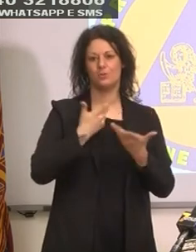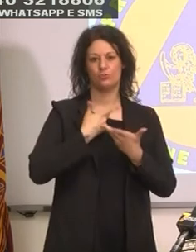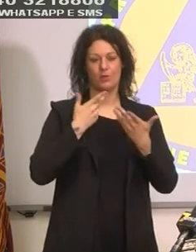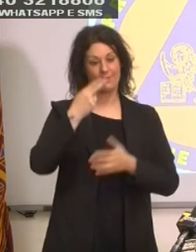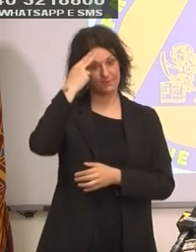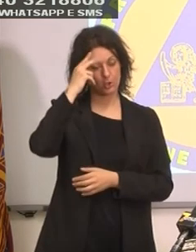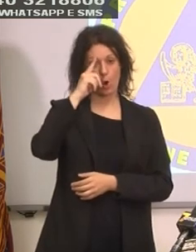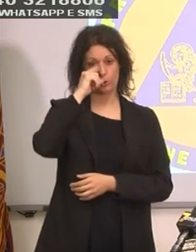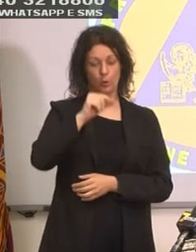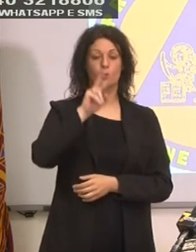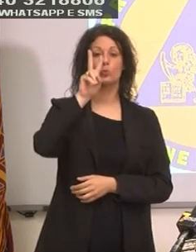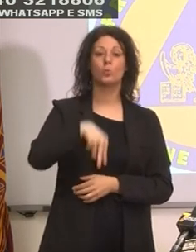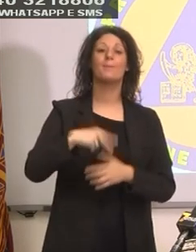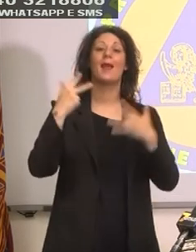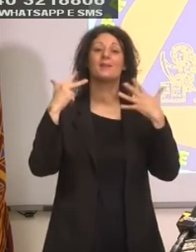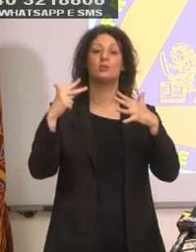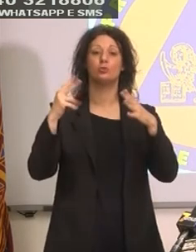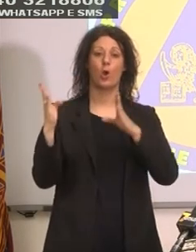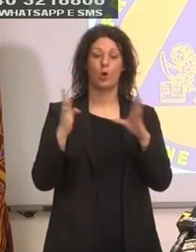2018 si presentò